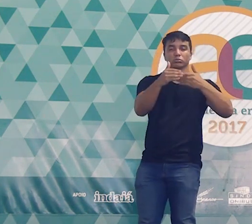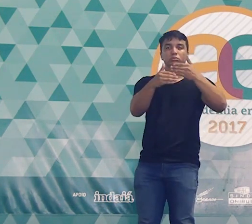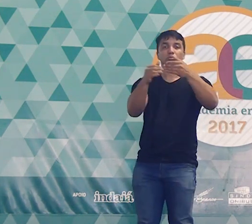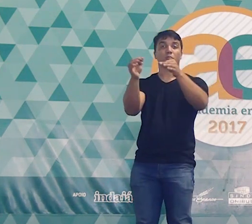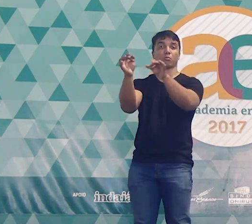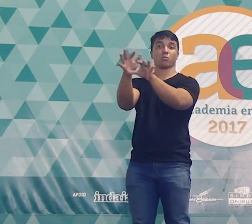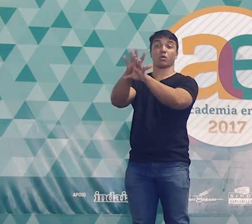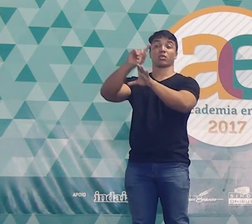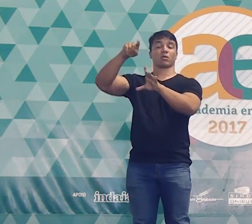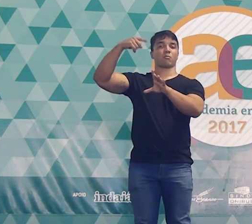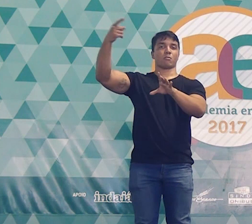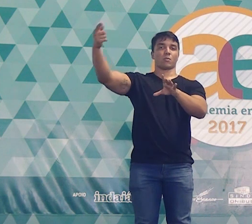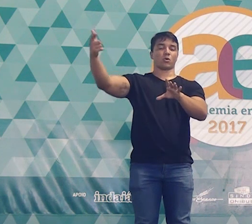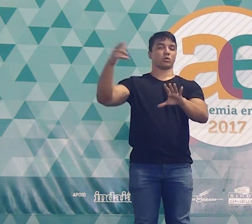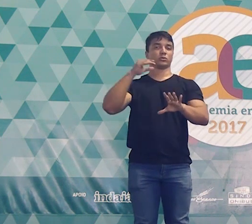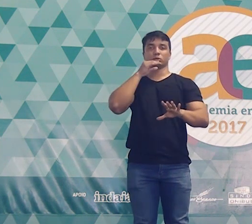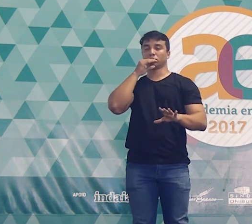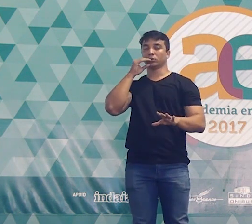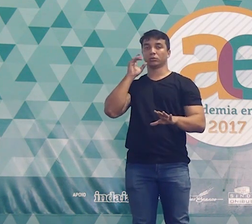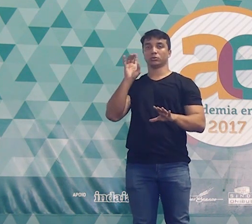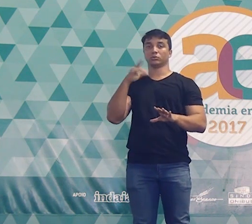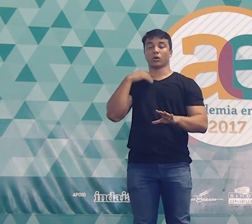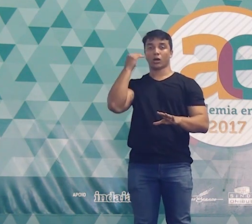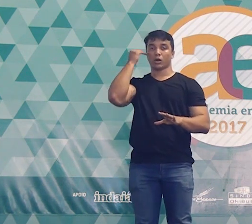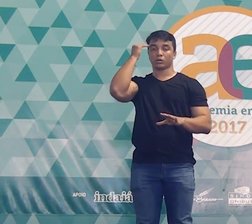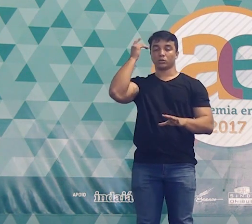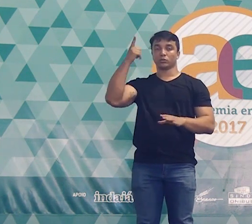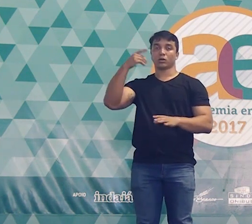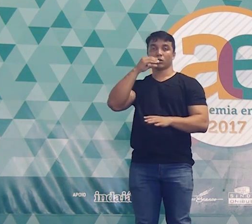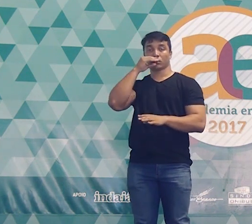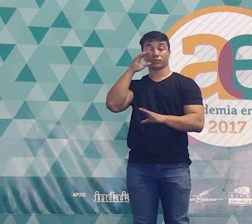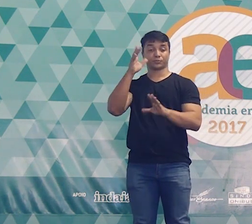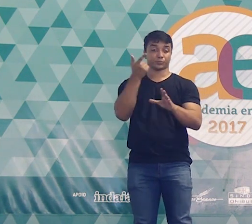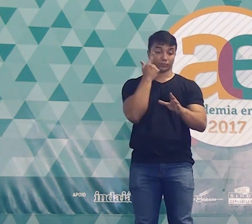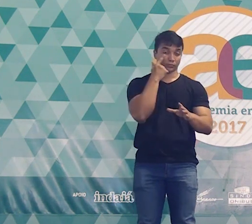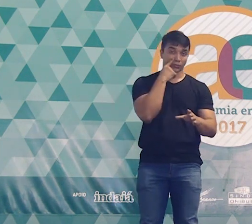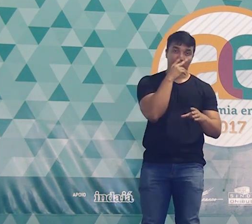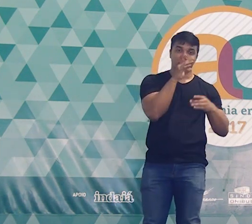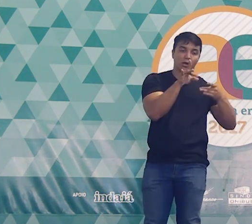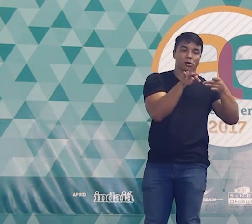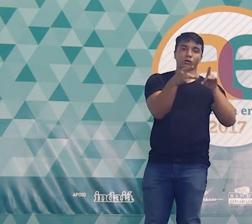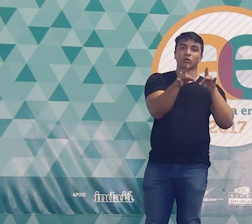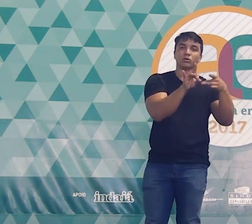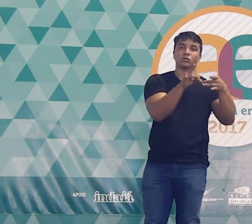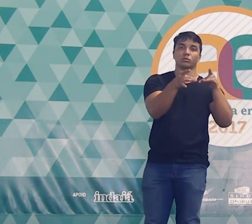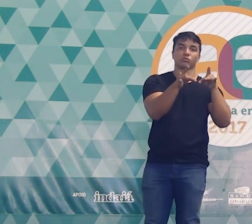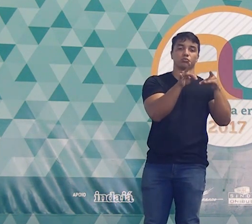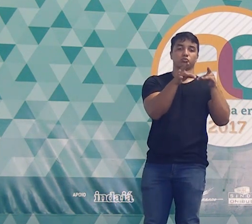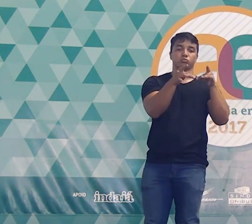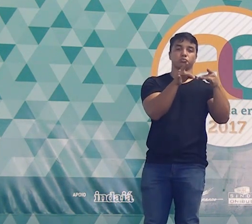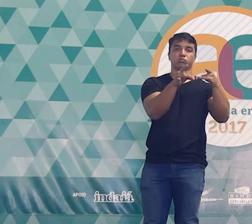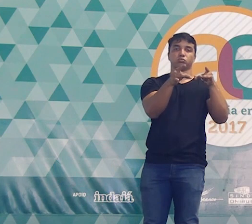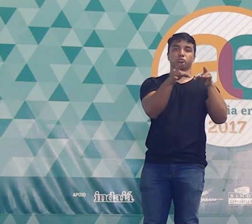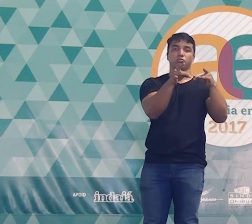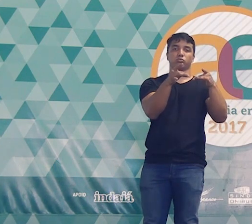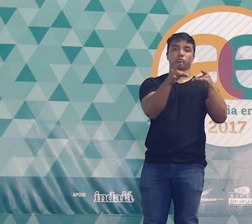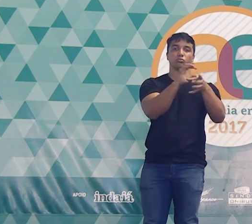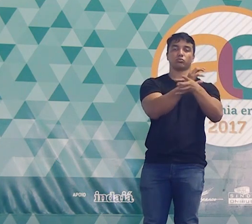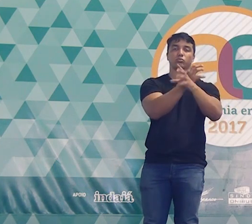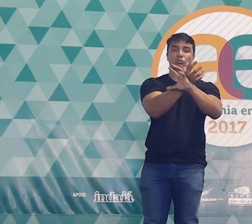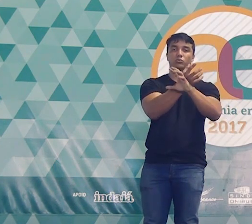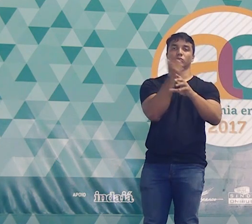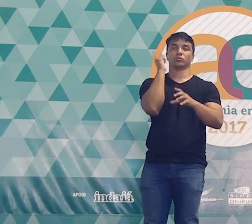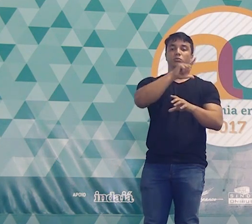óssea do bebê é de constituição cartilaginosa. E aí, com o tempo, essa cartilagem vai sendo convertida em osso.